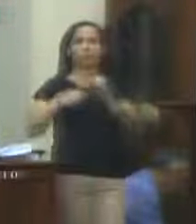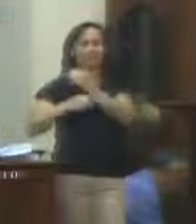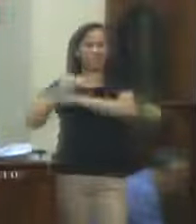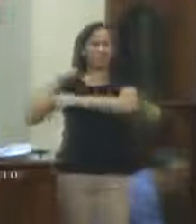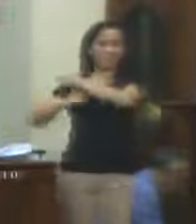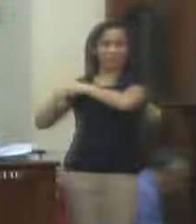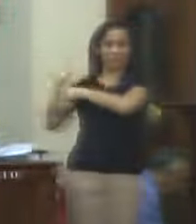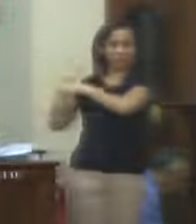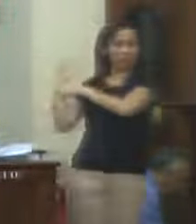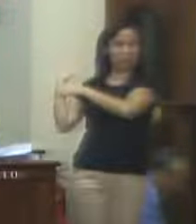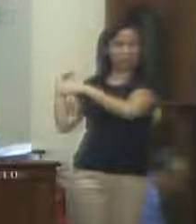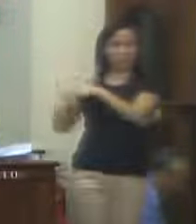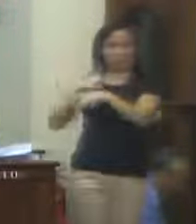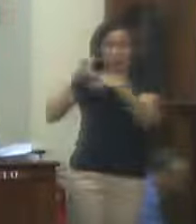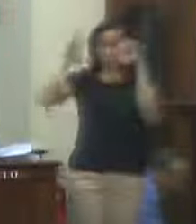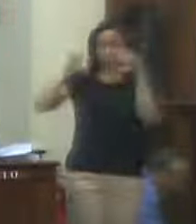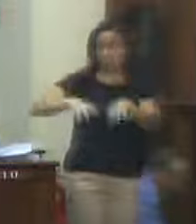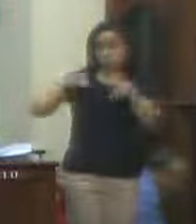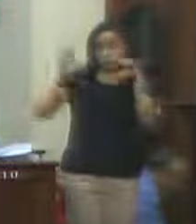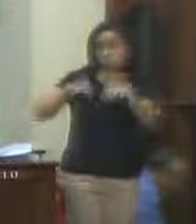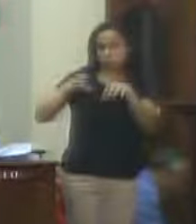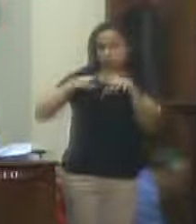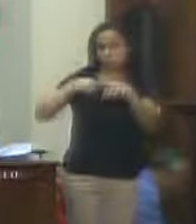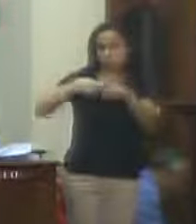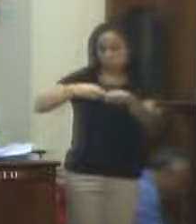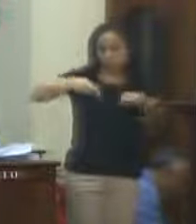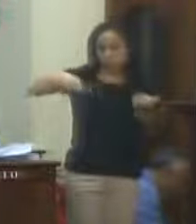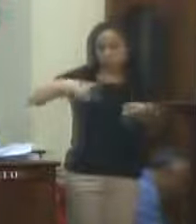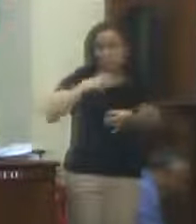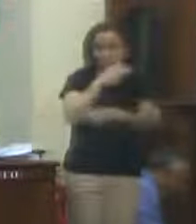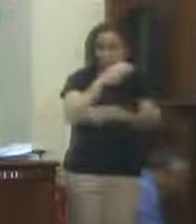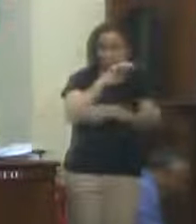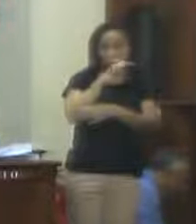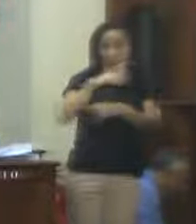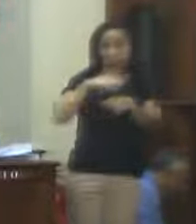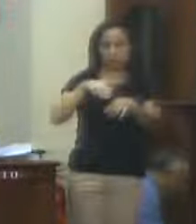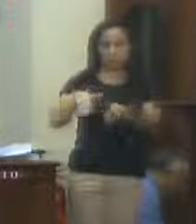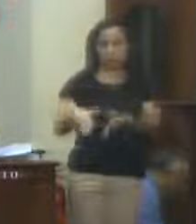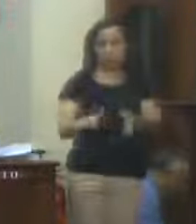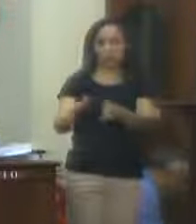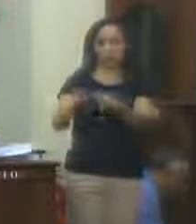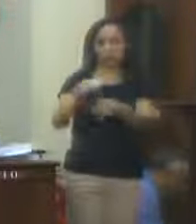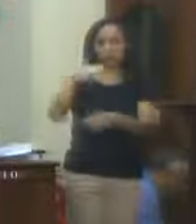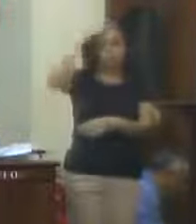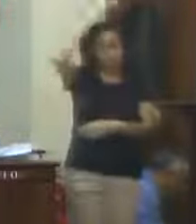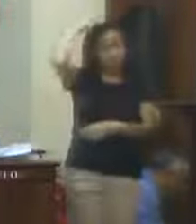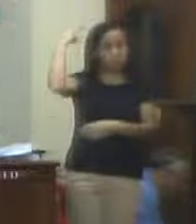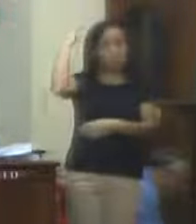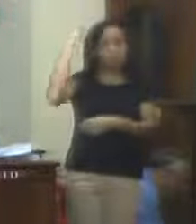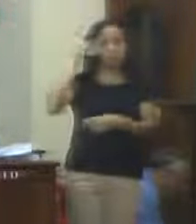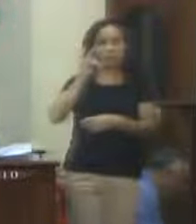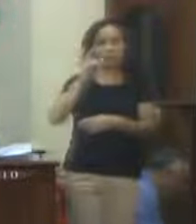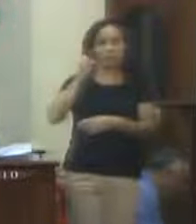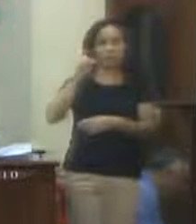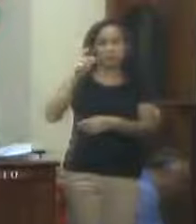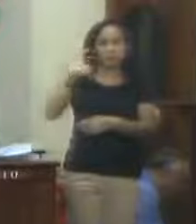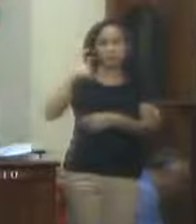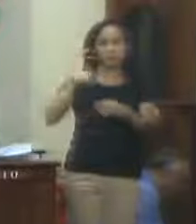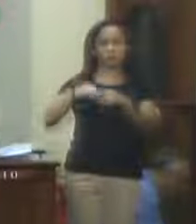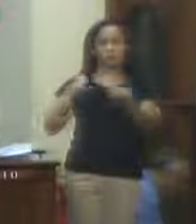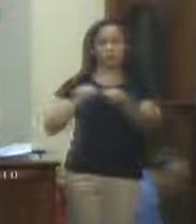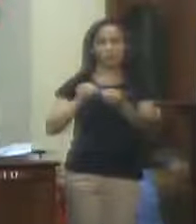atrás, em decorrência de uma forte chuva no distrito, a ponte sobre o rio São Fernando, na altura do campo de futebol, foi destruída. As consequências